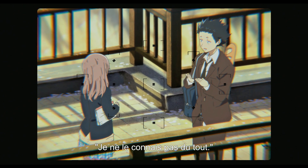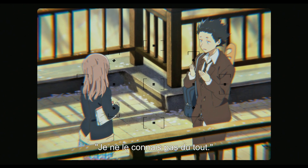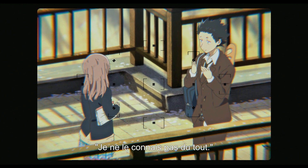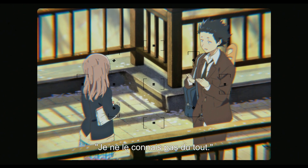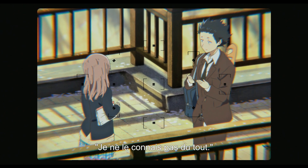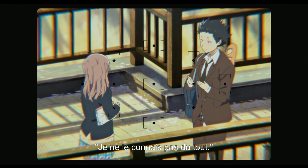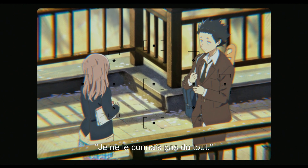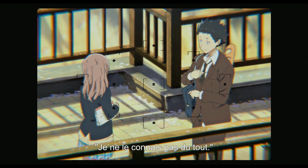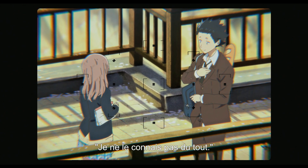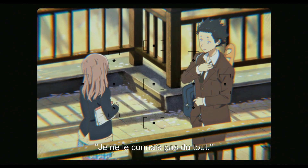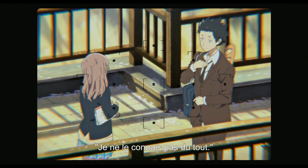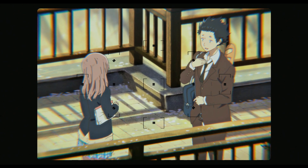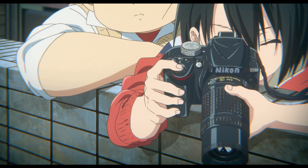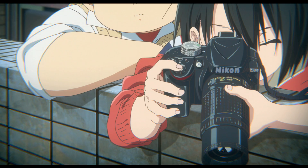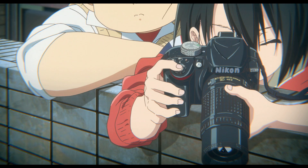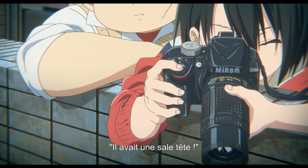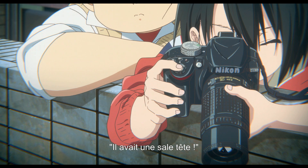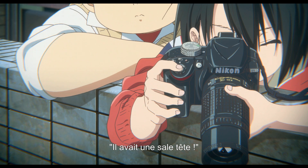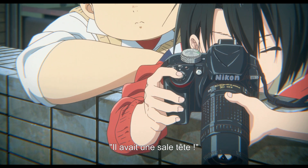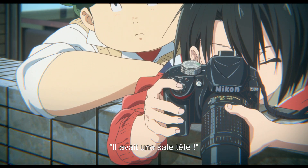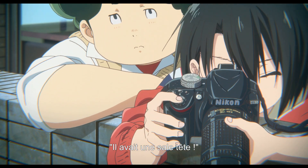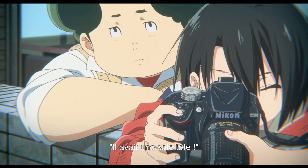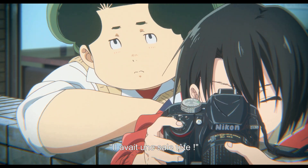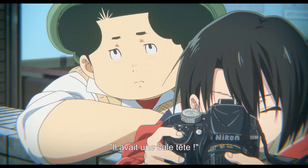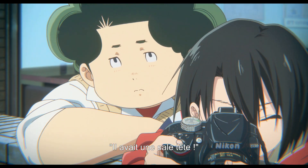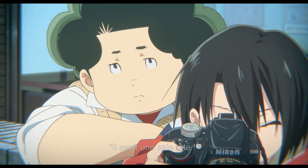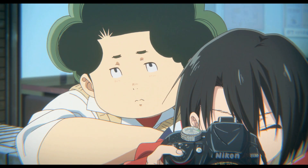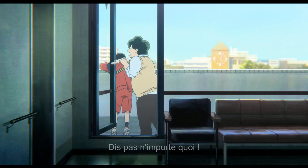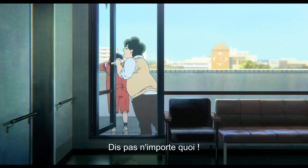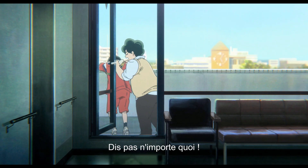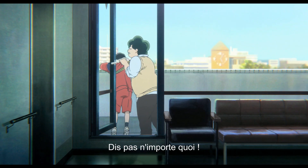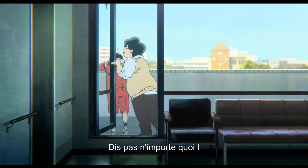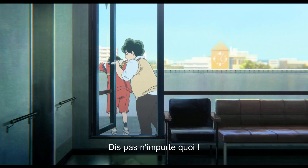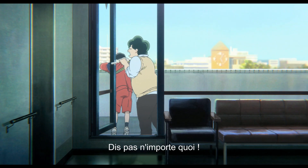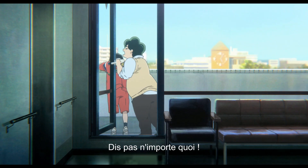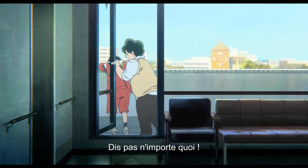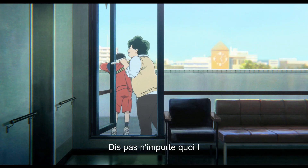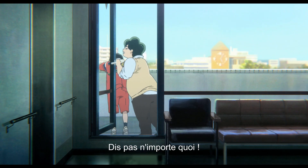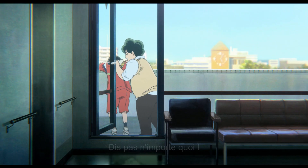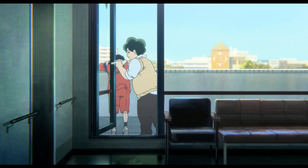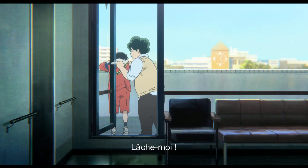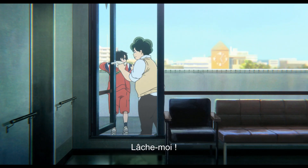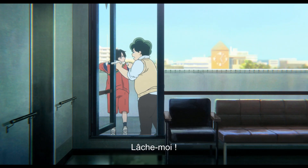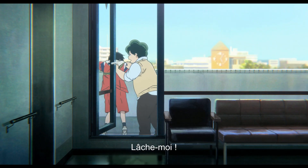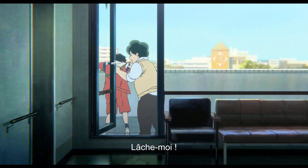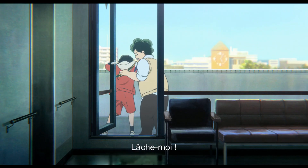全然知らない人。キモーい。 まじめに 話せ